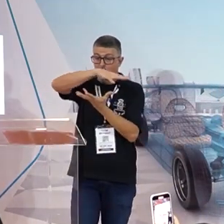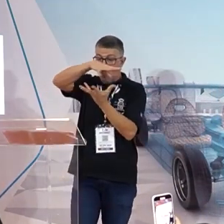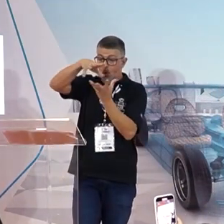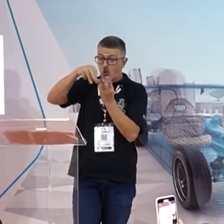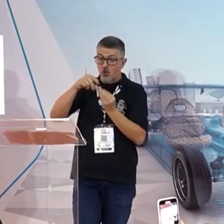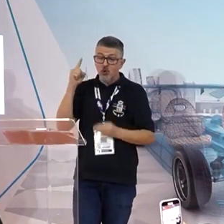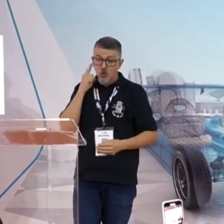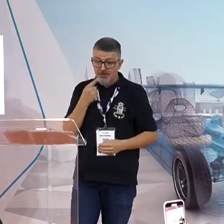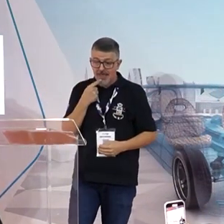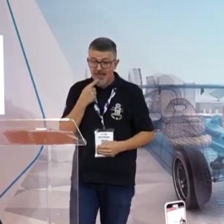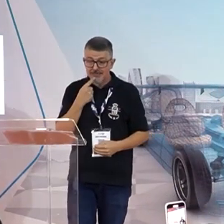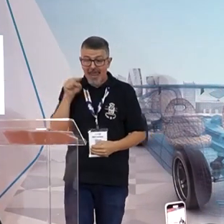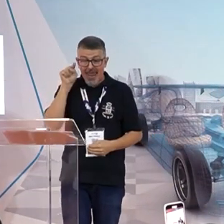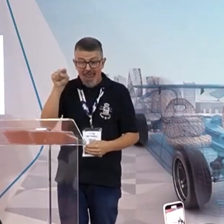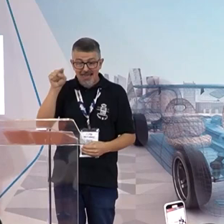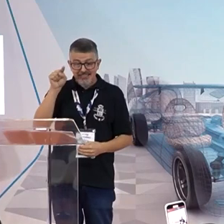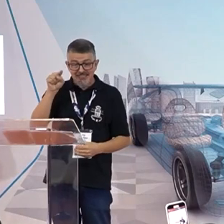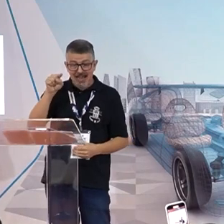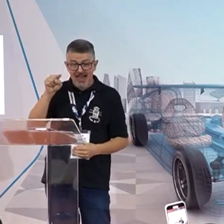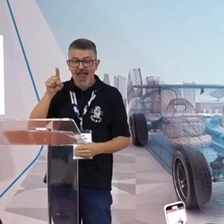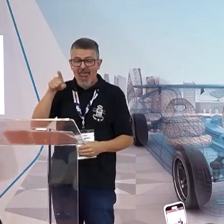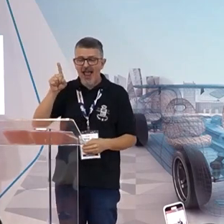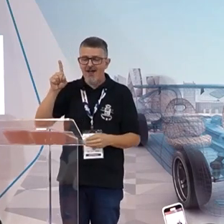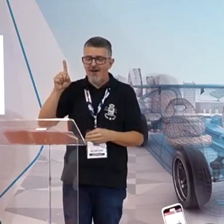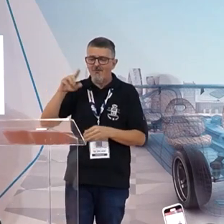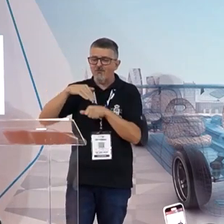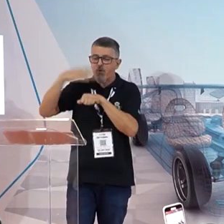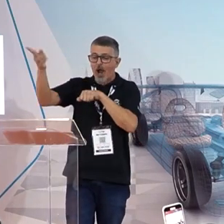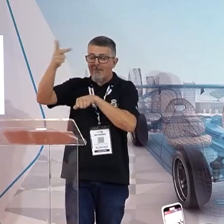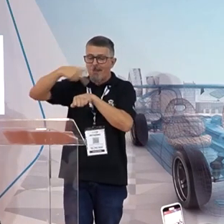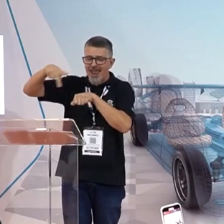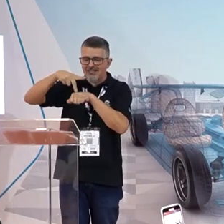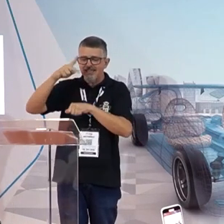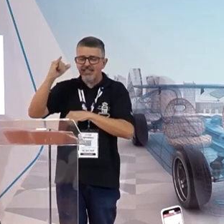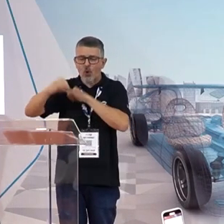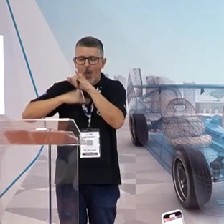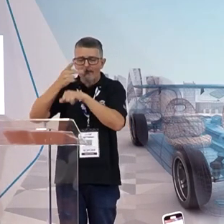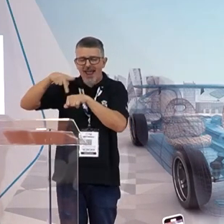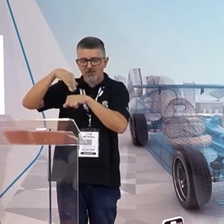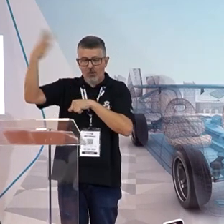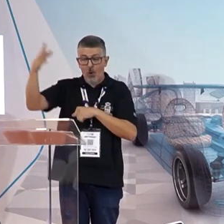No mundo tem um vírgula, são pessoas,